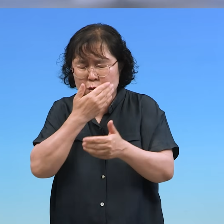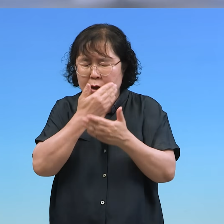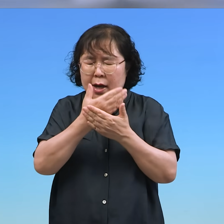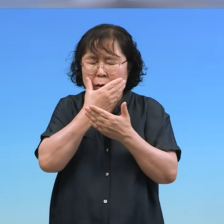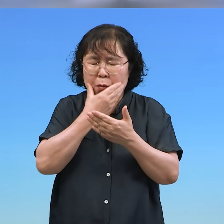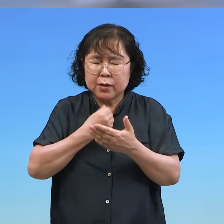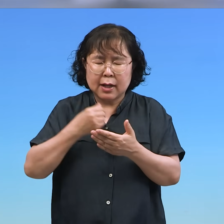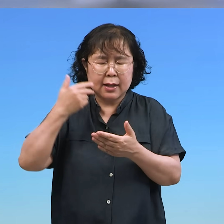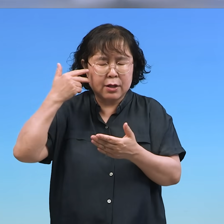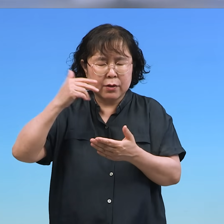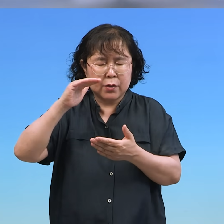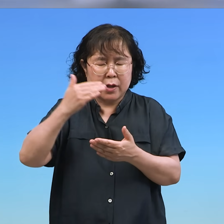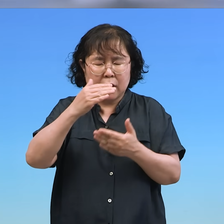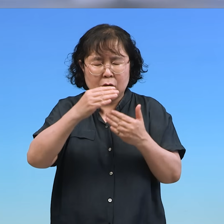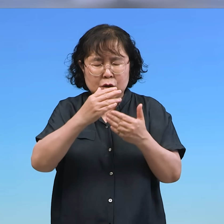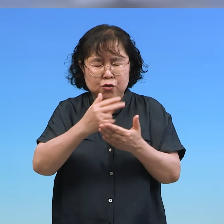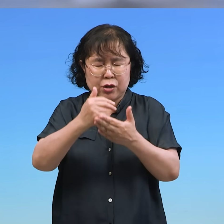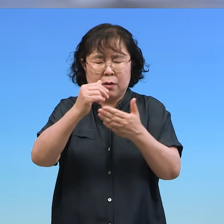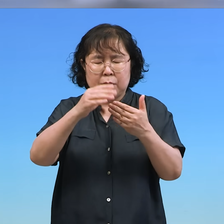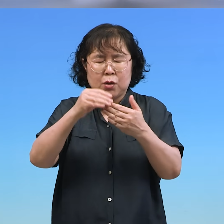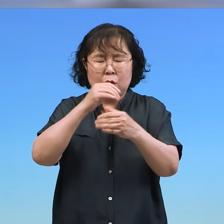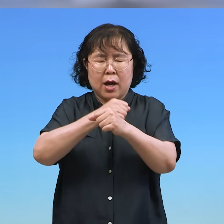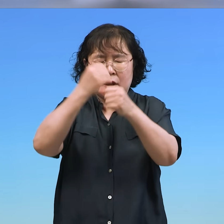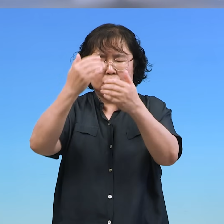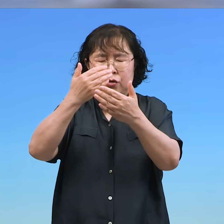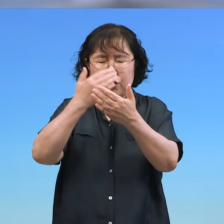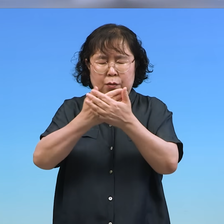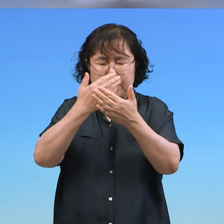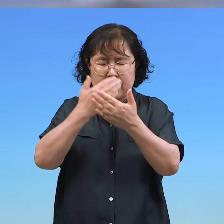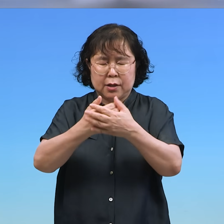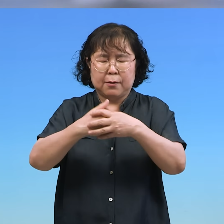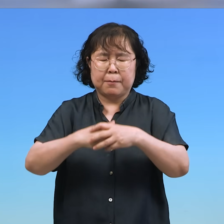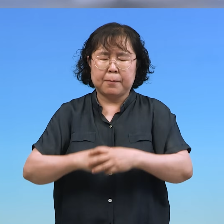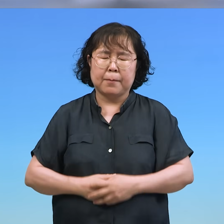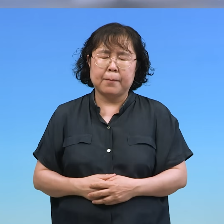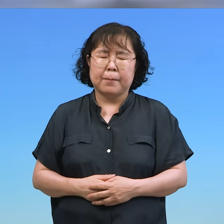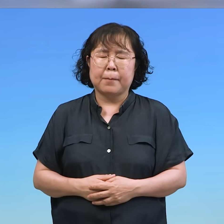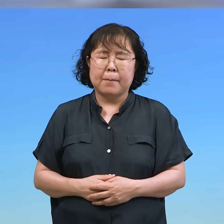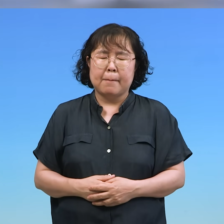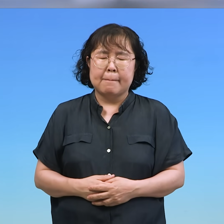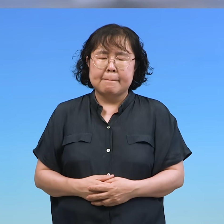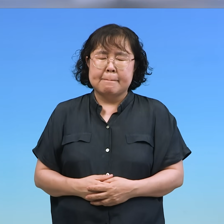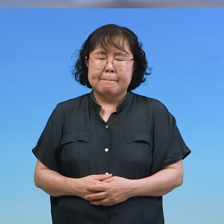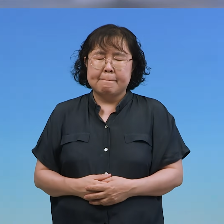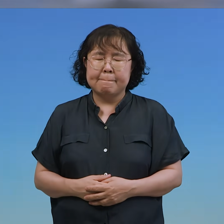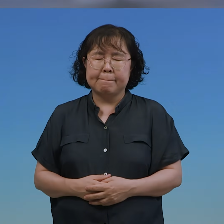귀하고 복된 이번 한 주간 되도록 주님 인도하여 주시옵소서.